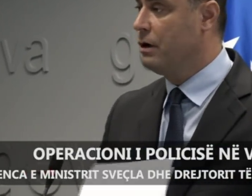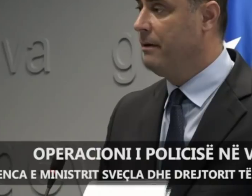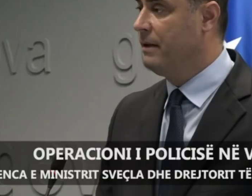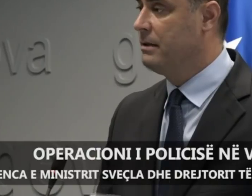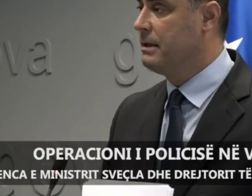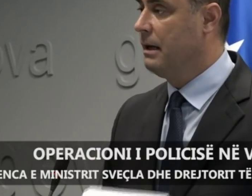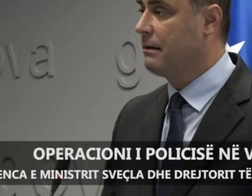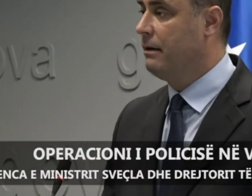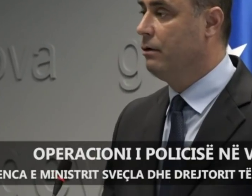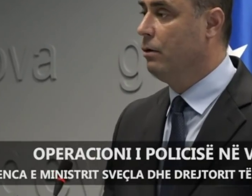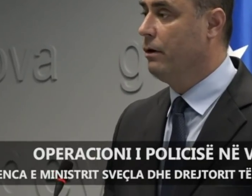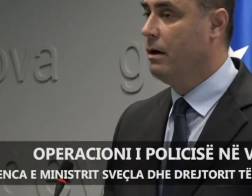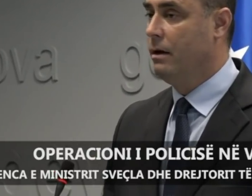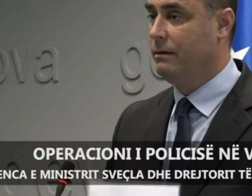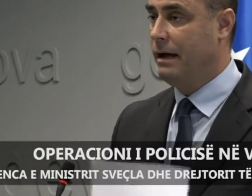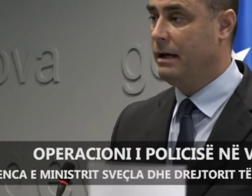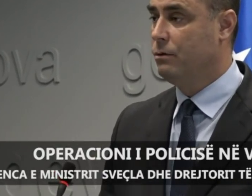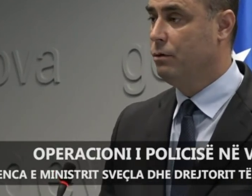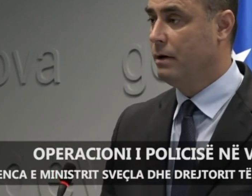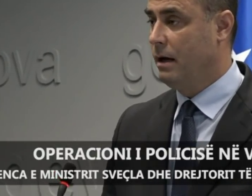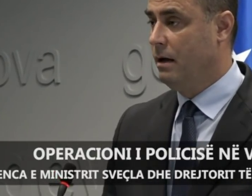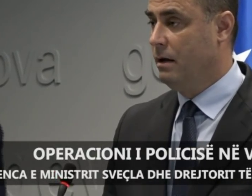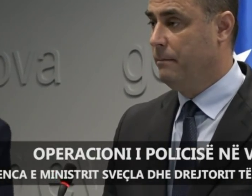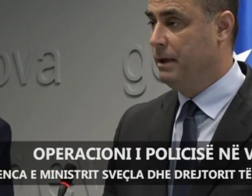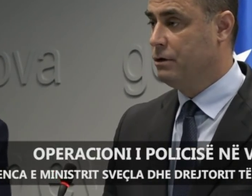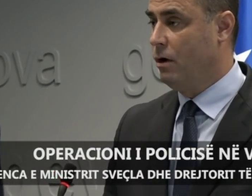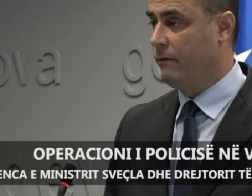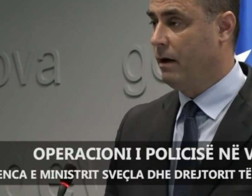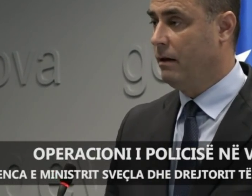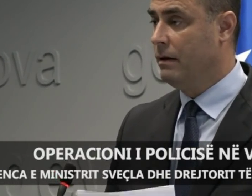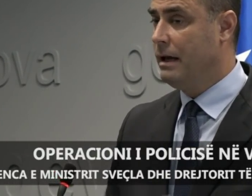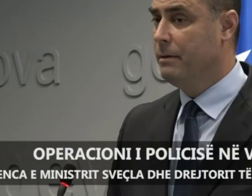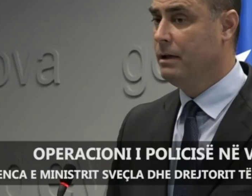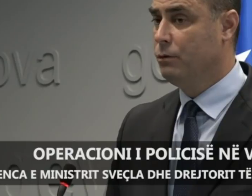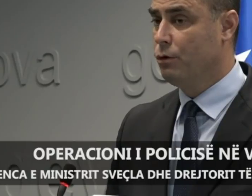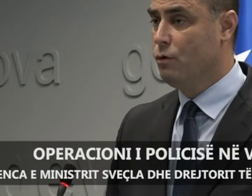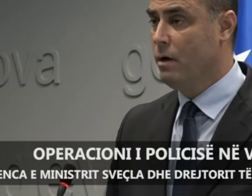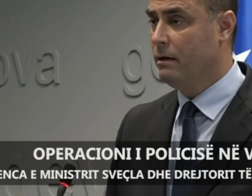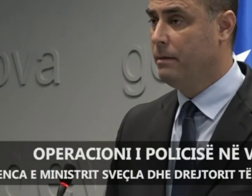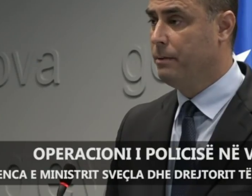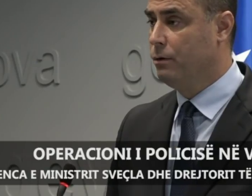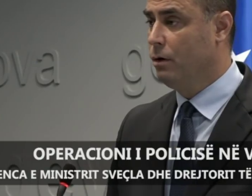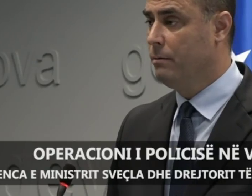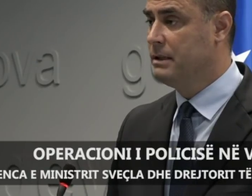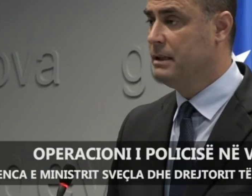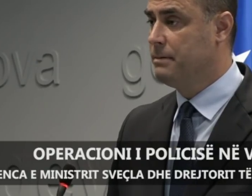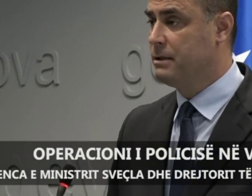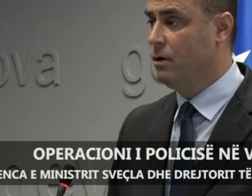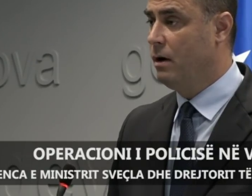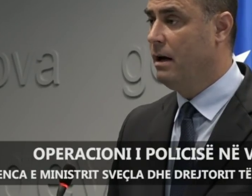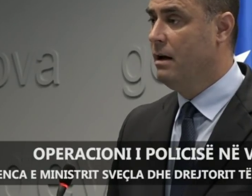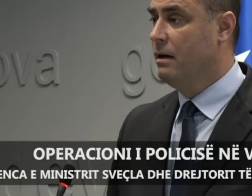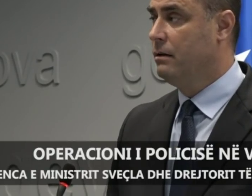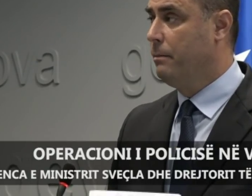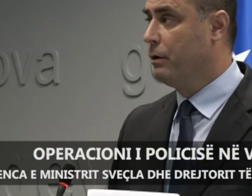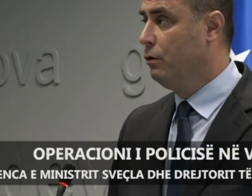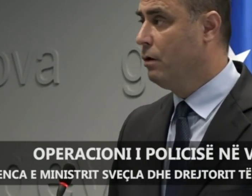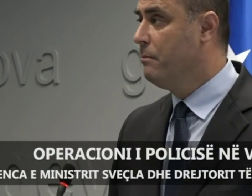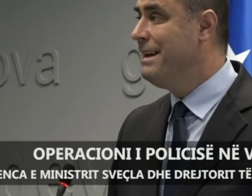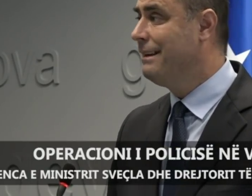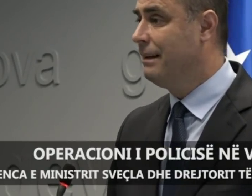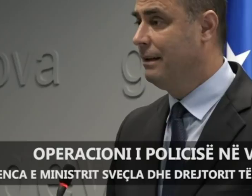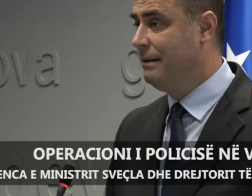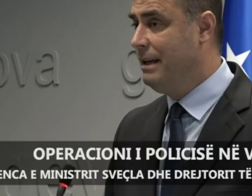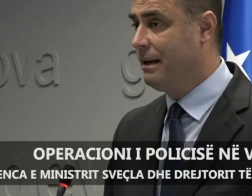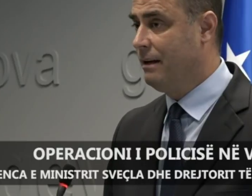të sulmeve të cilat ka ndodhë ndaj këtyre pjestarve. Edhe ne jemi detyrue të përdorëm njësit speciale, të